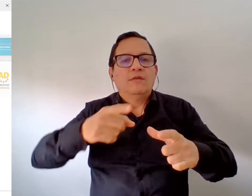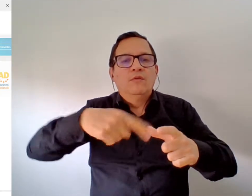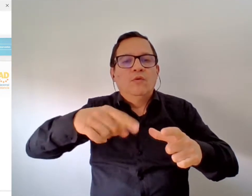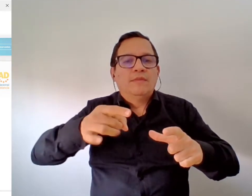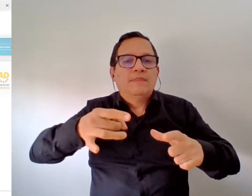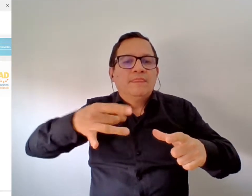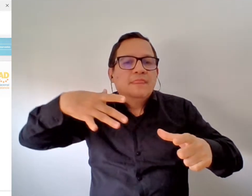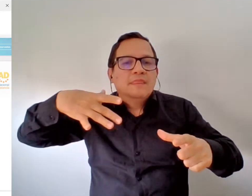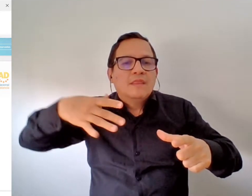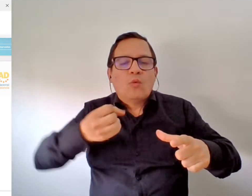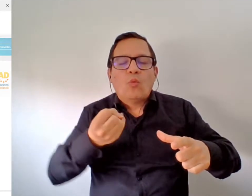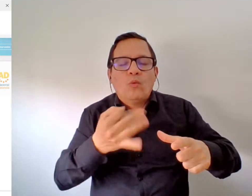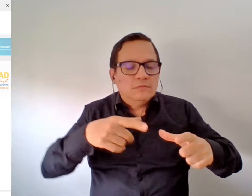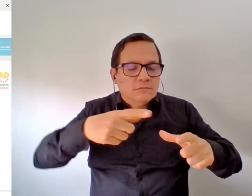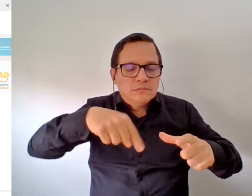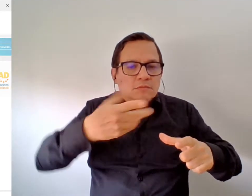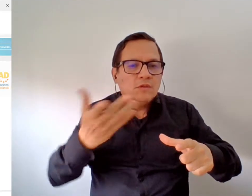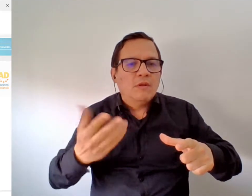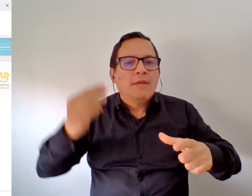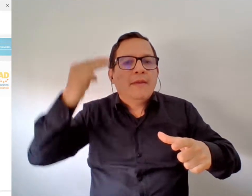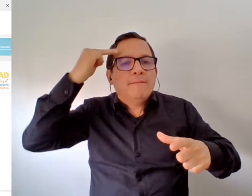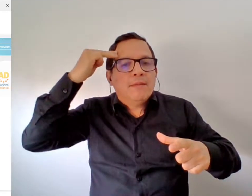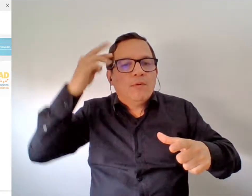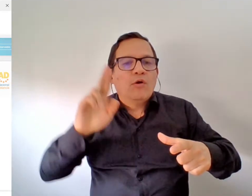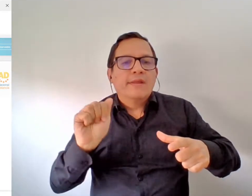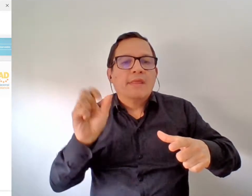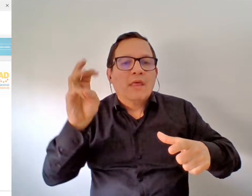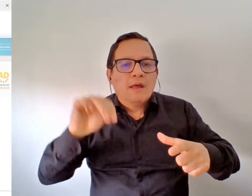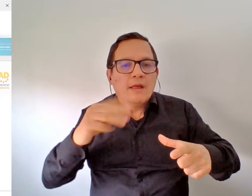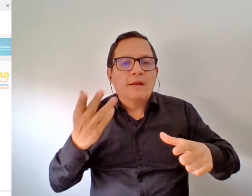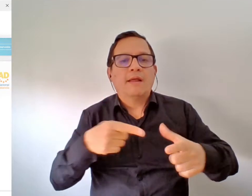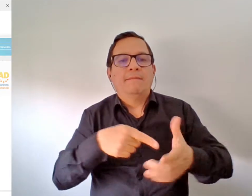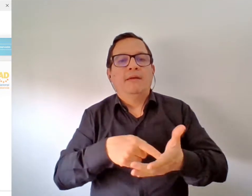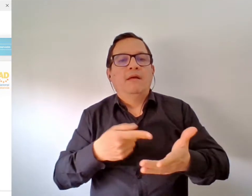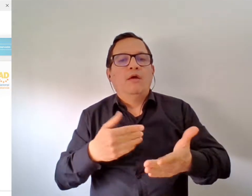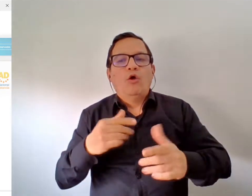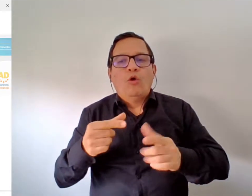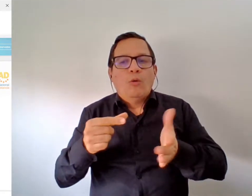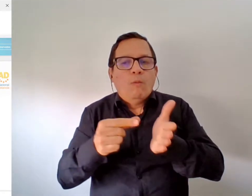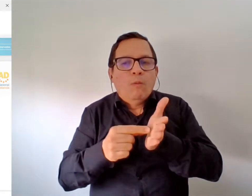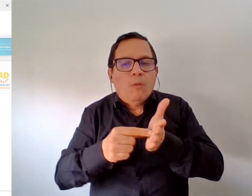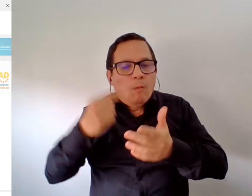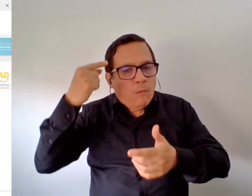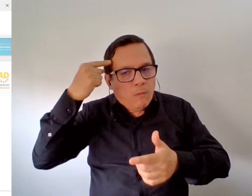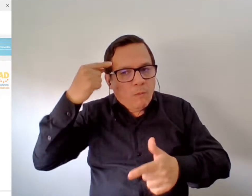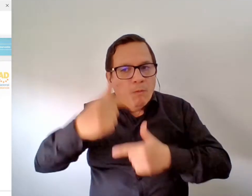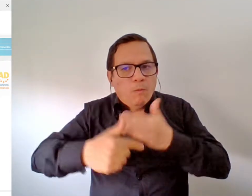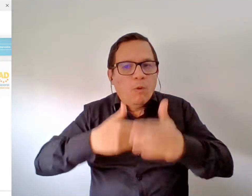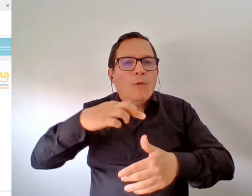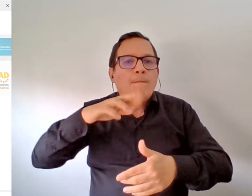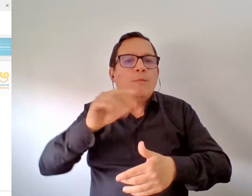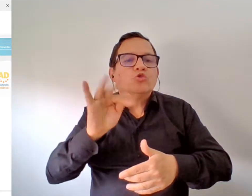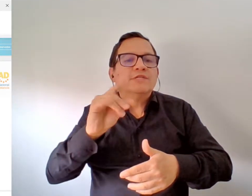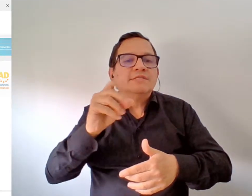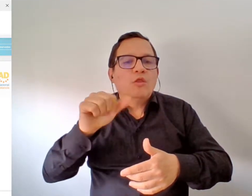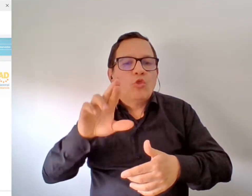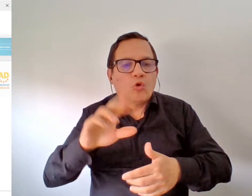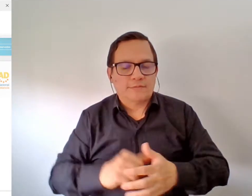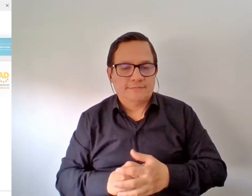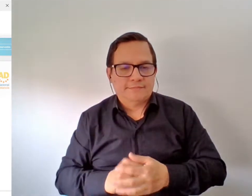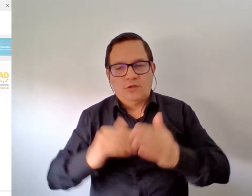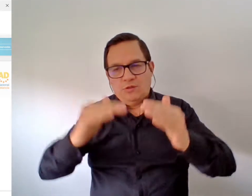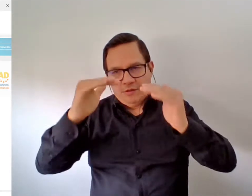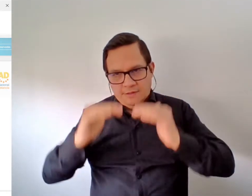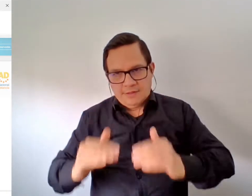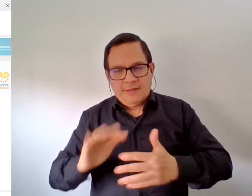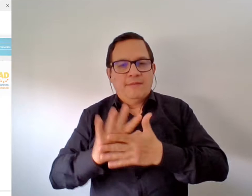Disco duro destinado. Memoria RAM destinada. Procesador. Tabla número